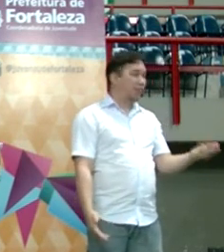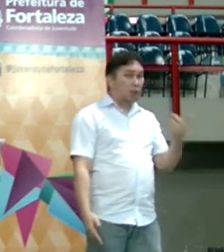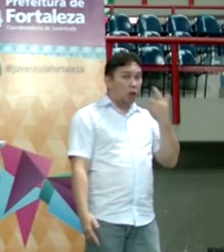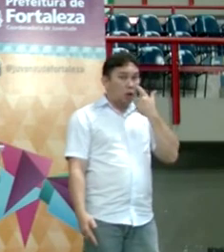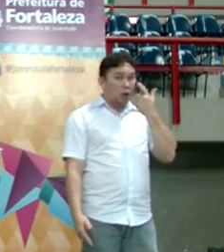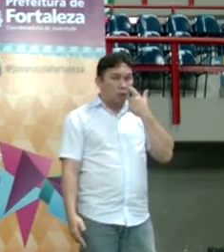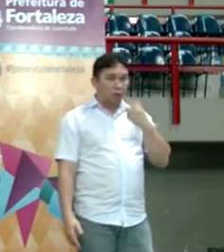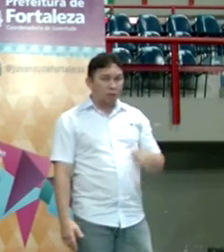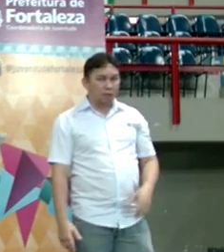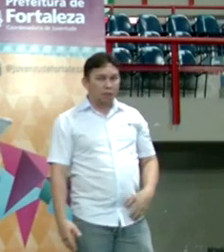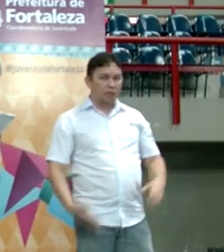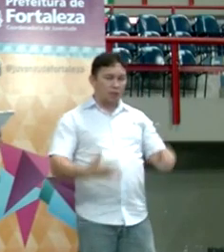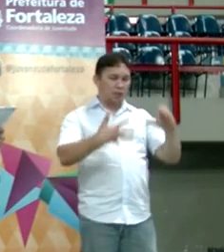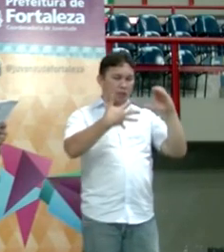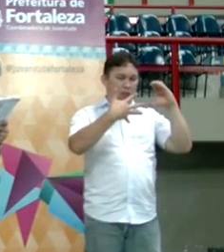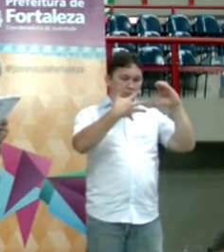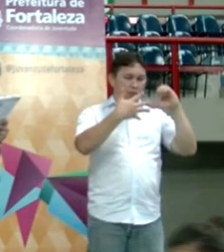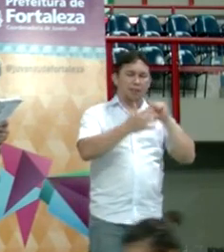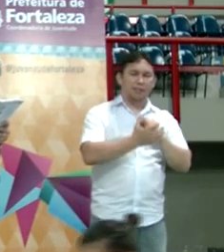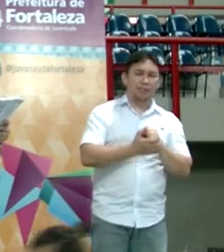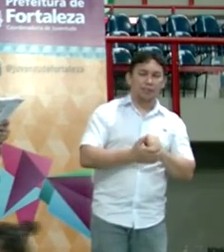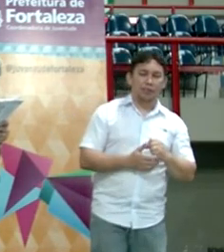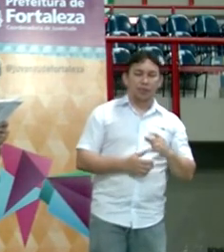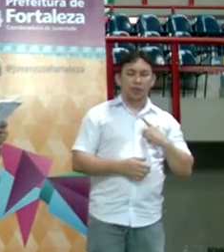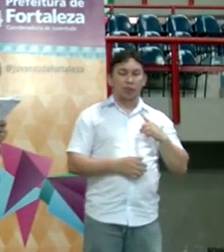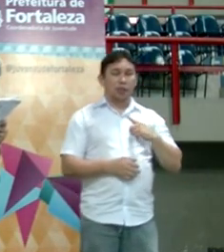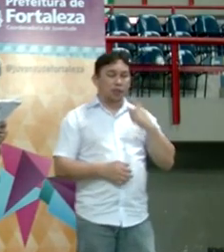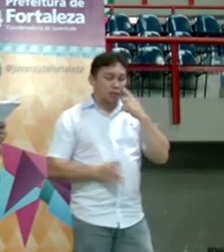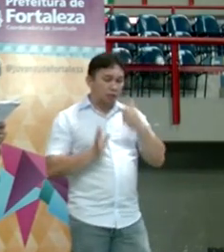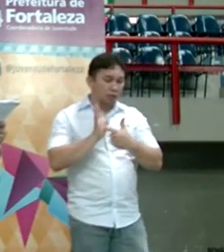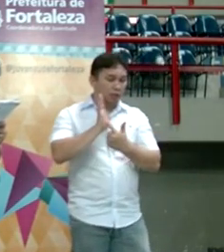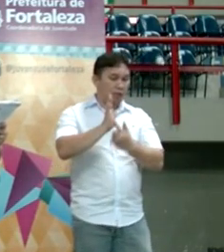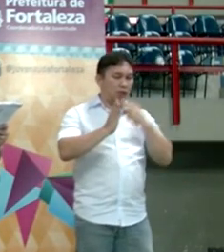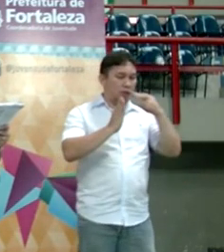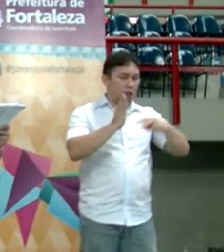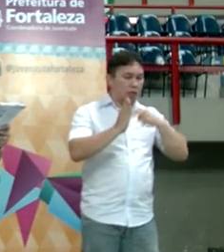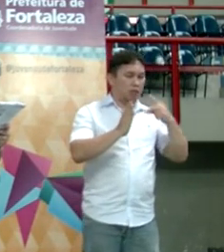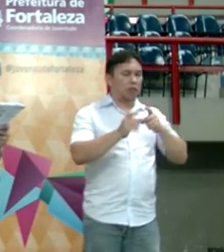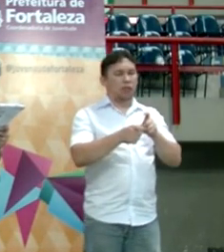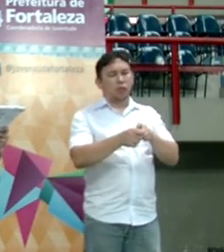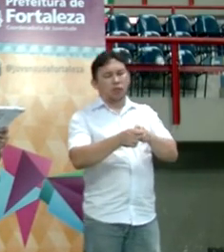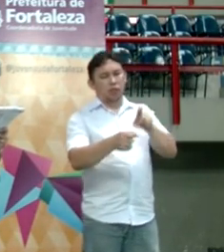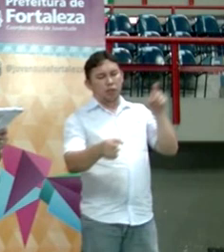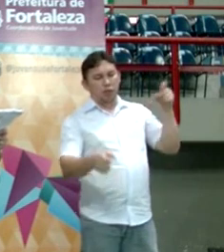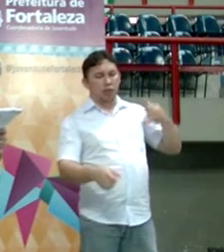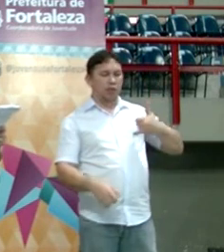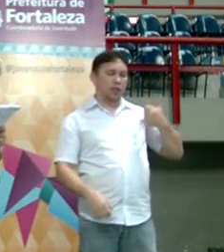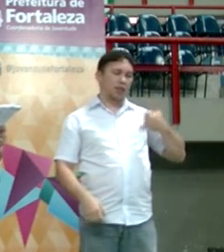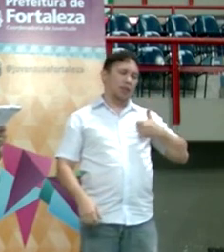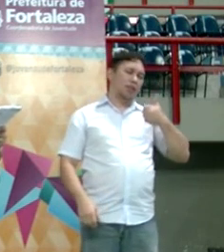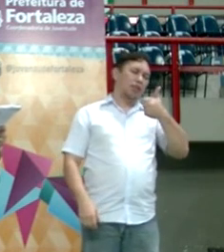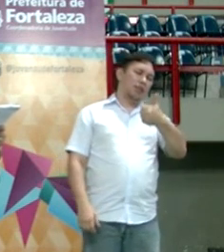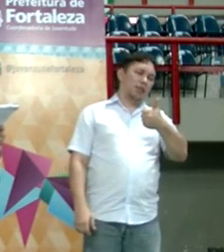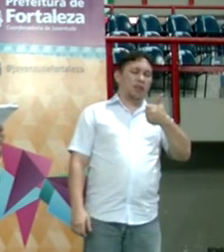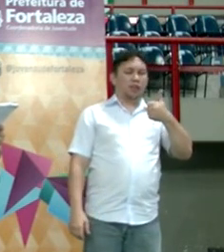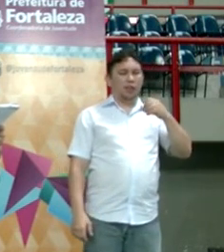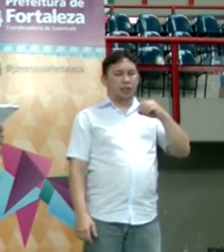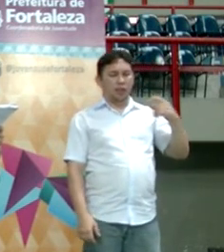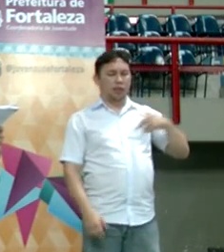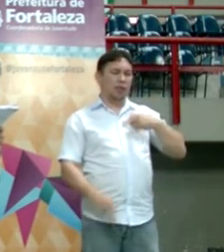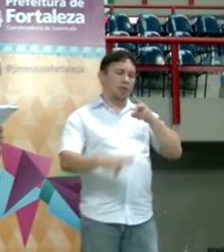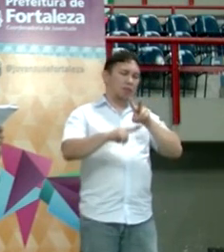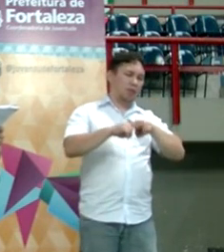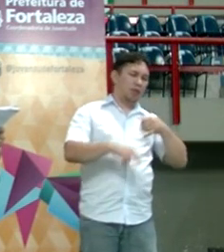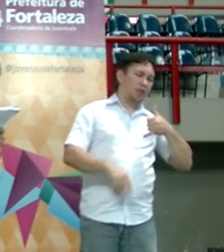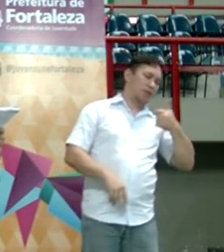Olha aí o item C, como é desse jeito. O ato mais simbólico foi a libertação do Mandela aos 71 anos de idade. Ele estava preso há